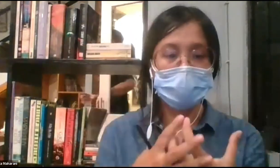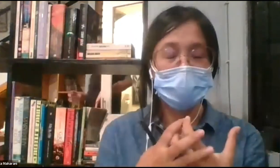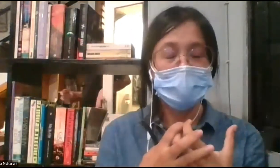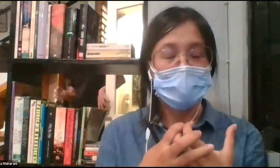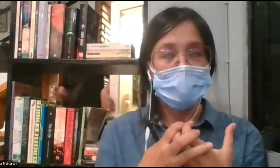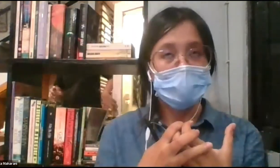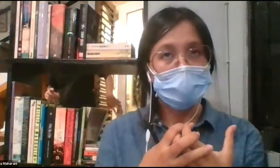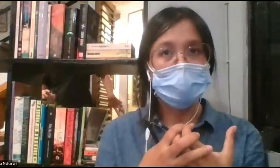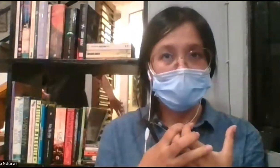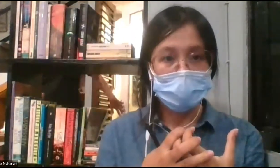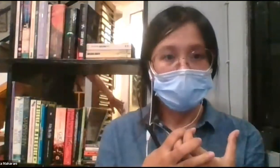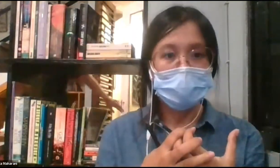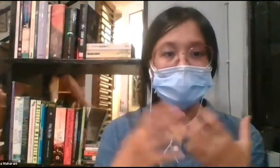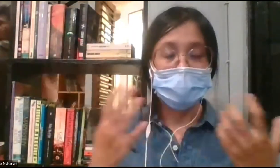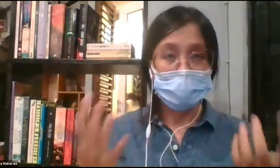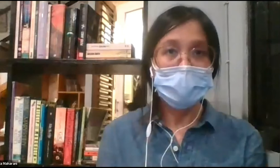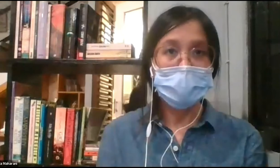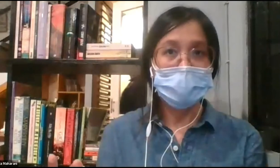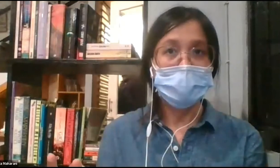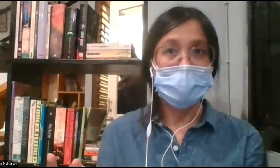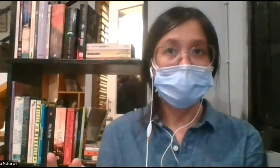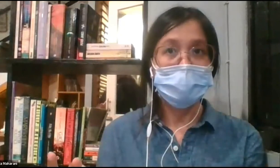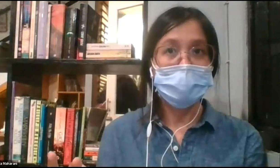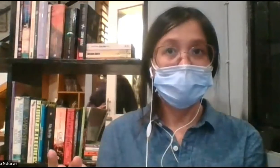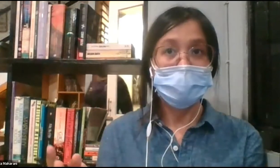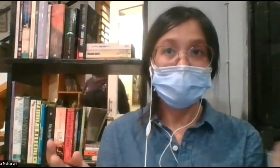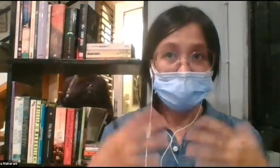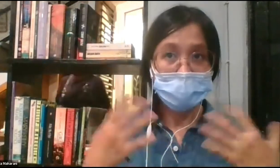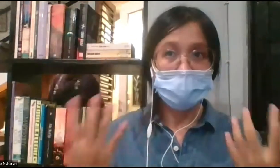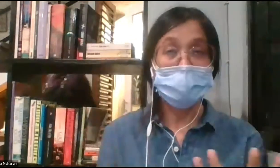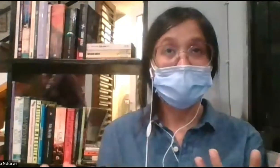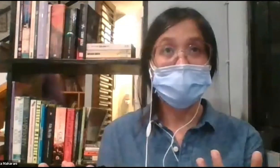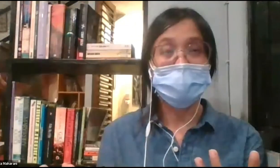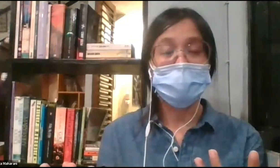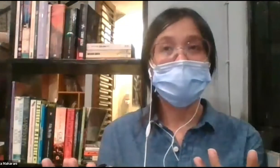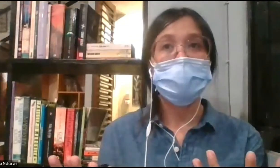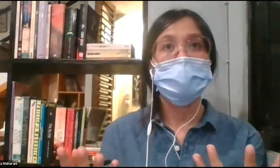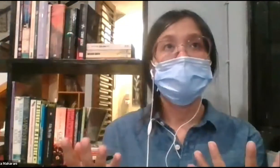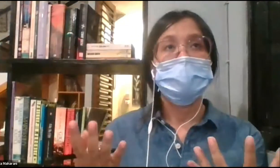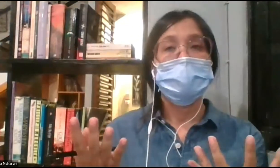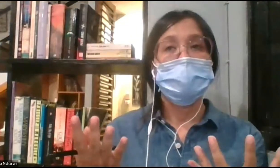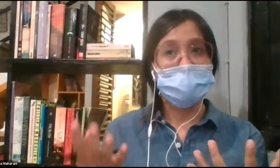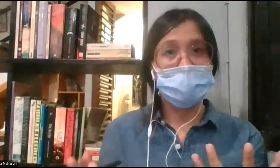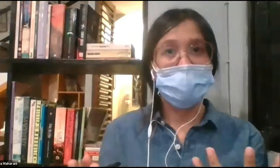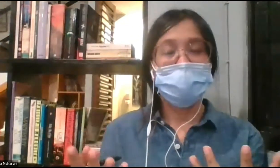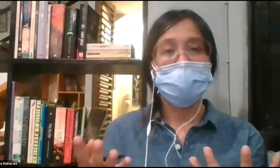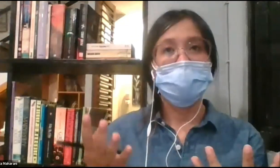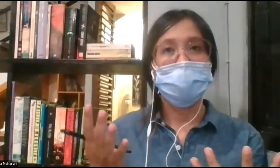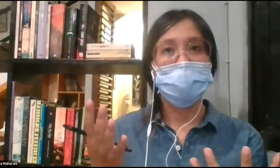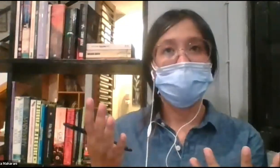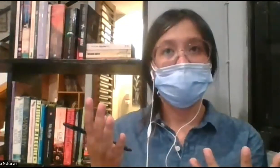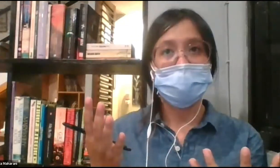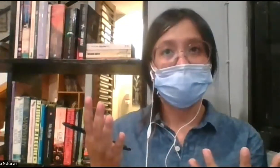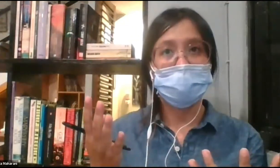menghidupkan tulisan Mas Ajiwan, karena kemudian pembaca akan melihat, oh misalnya,